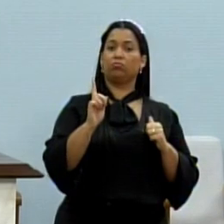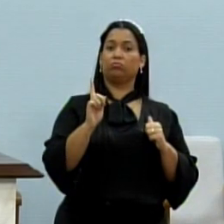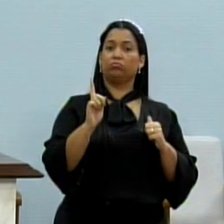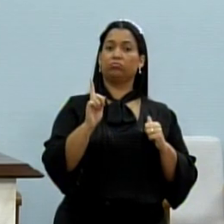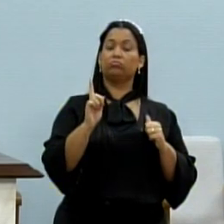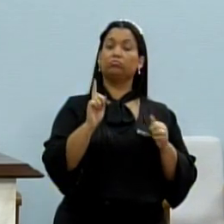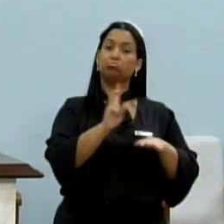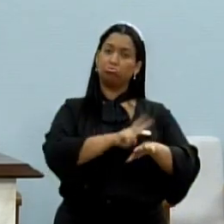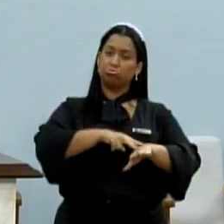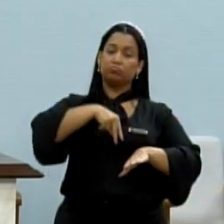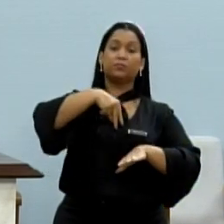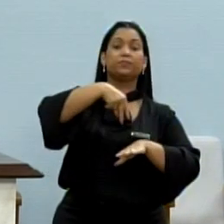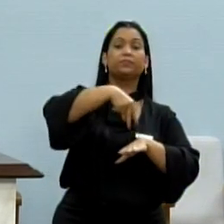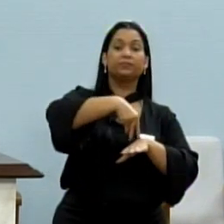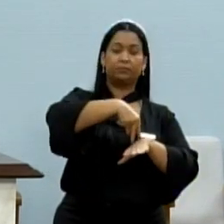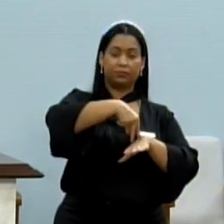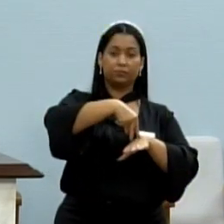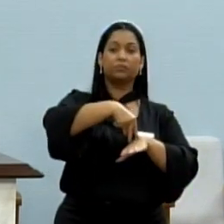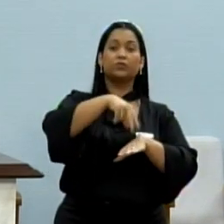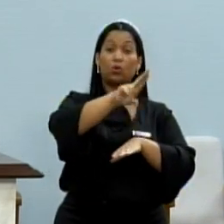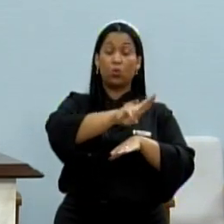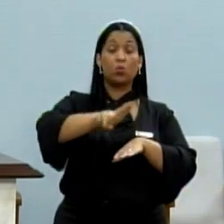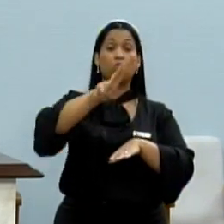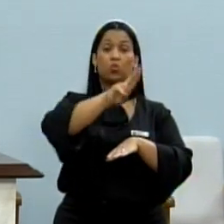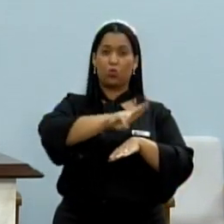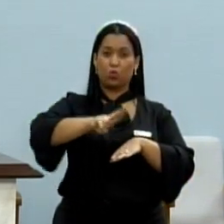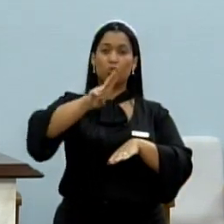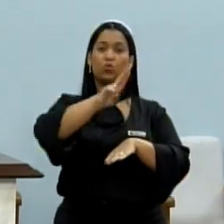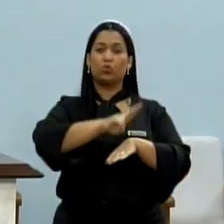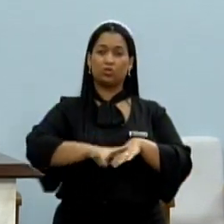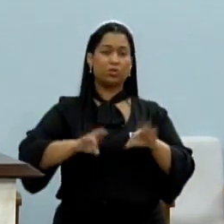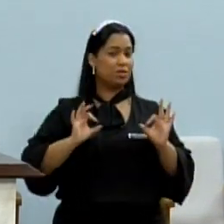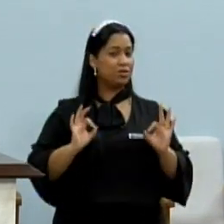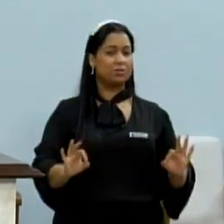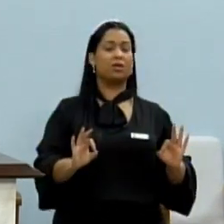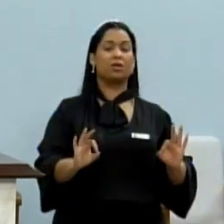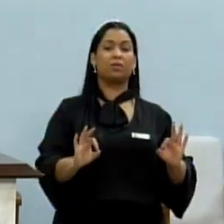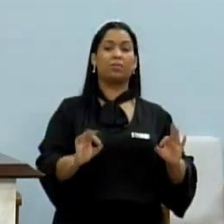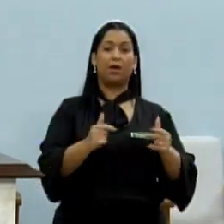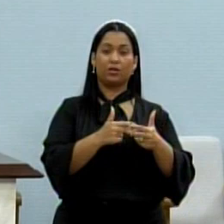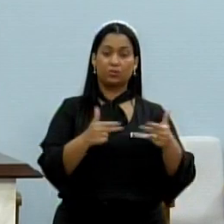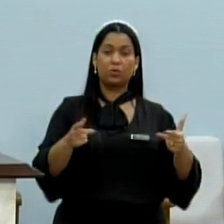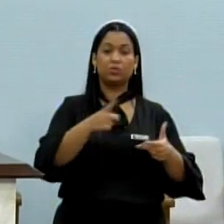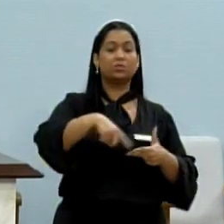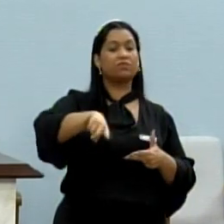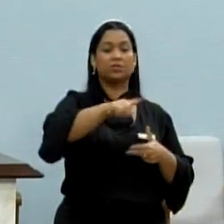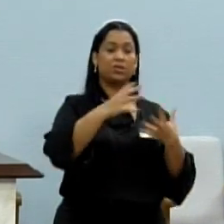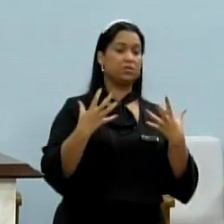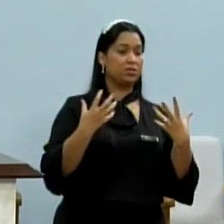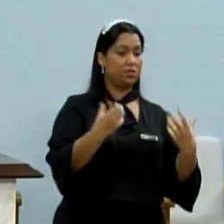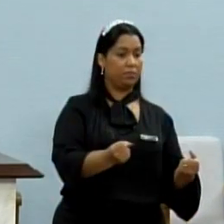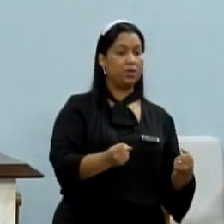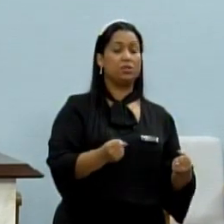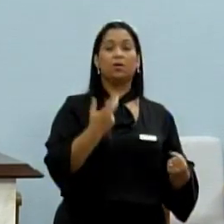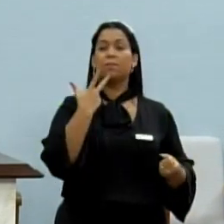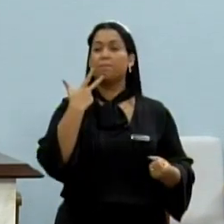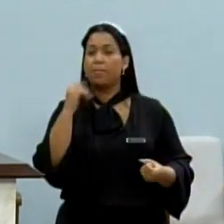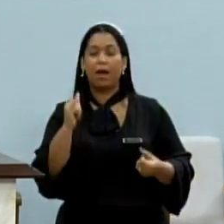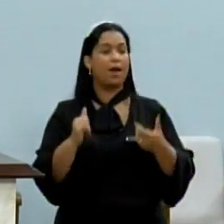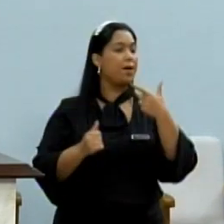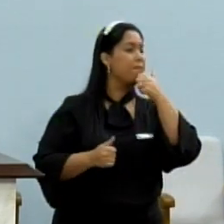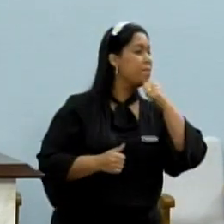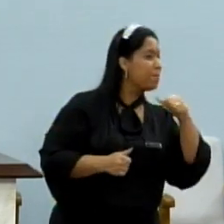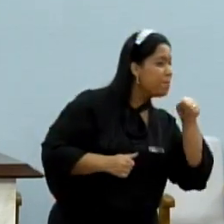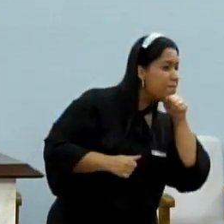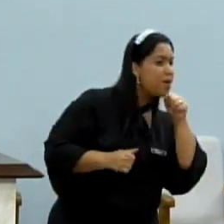Pelo contrário, que utilizem plena e totalmente as procurações que receberam de tantos pais,